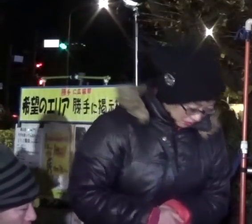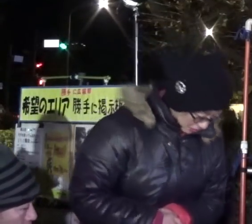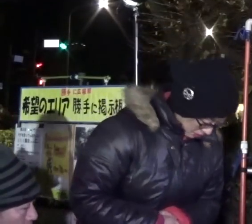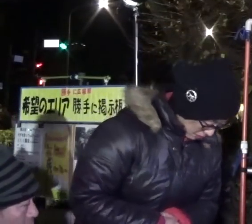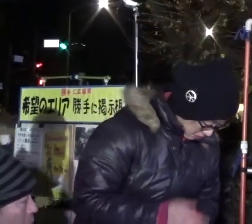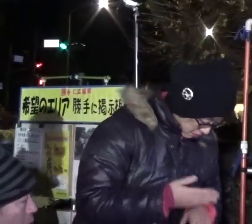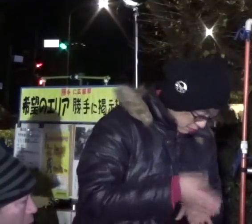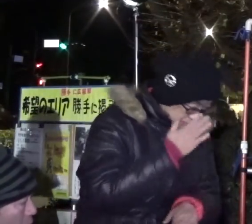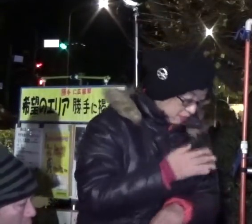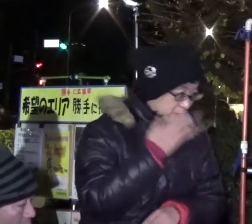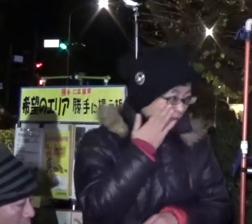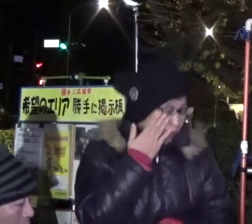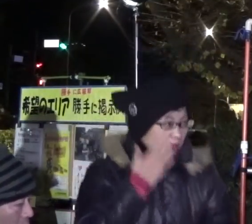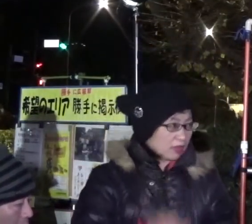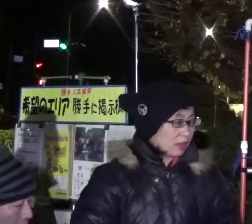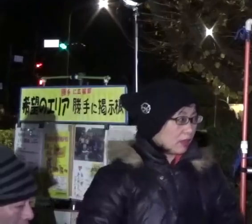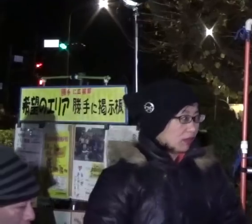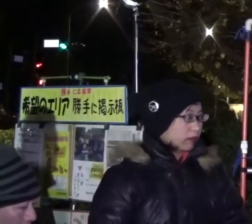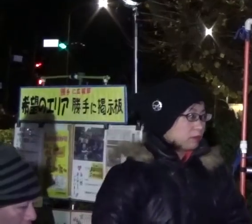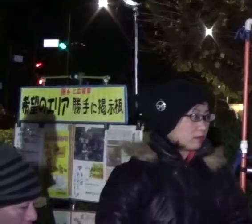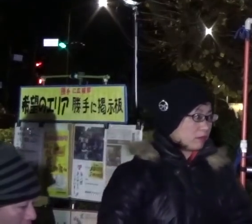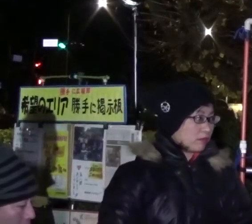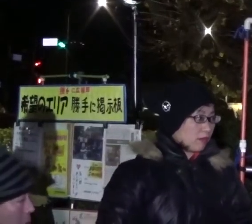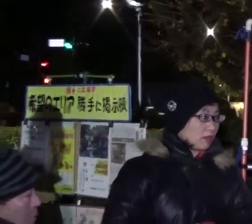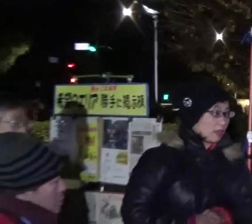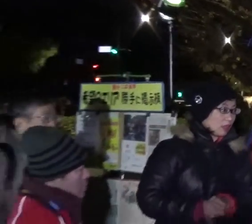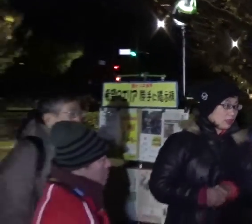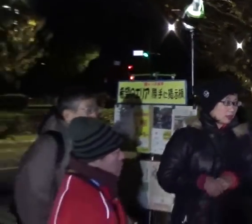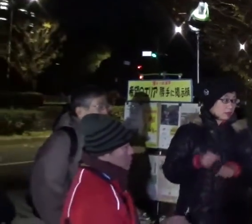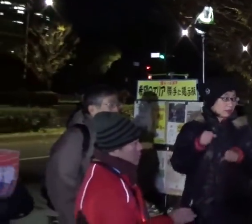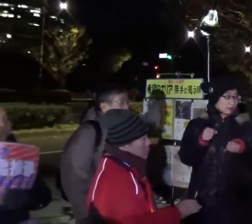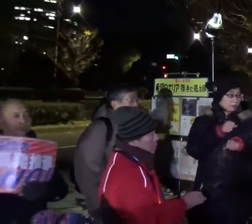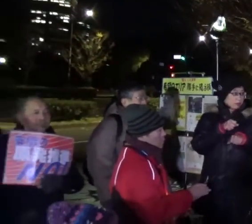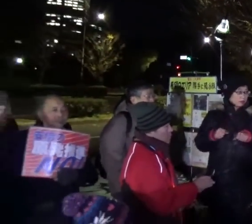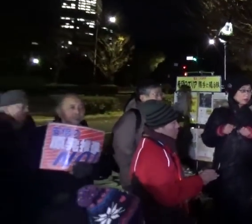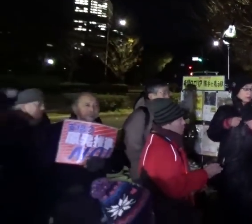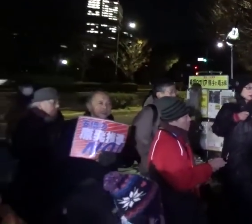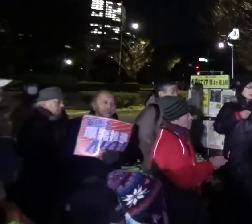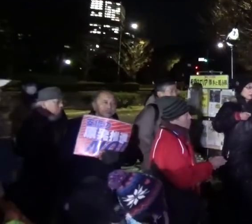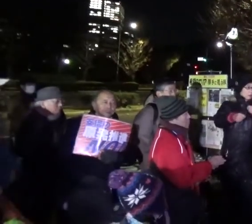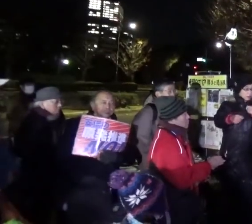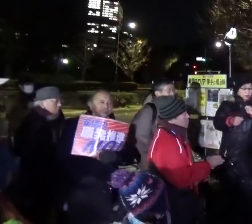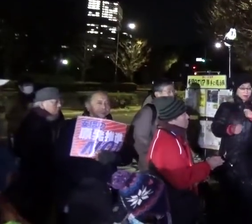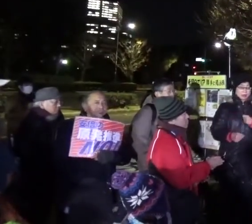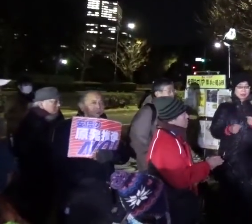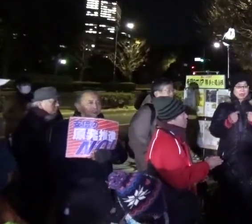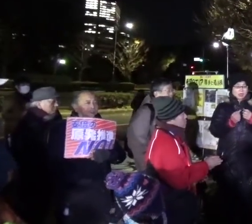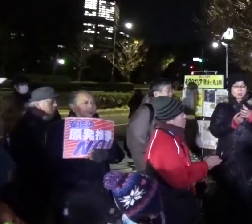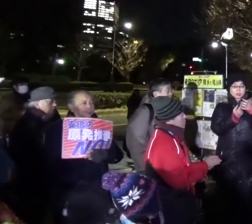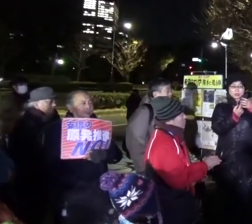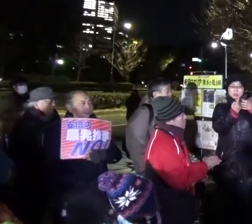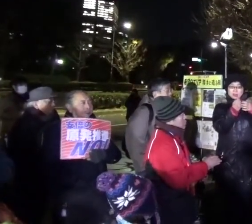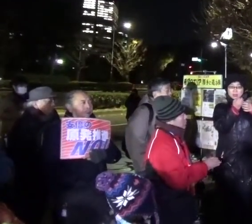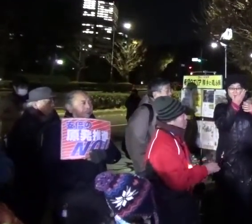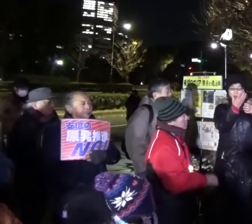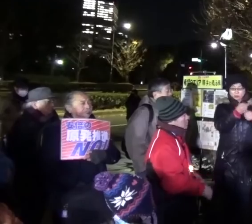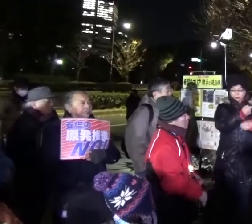ありがとうございました。では今日は特別に出張してきてくださったキャンドルから前田さんです